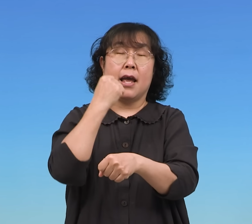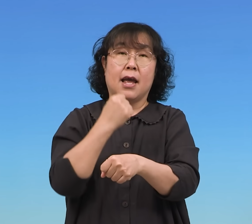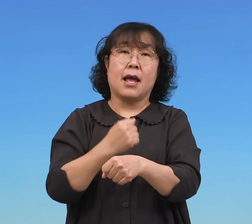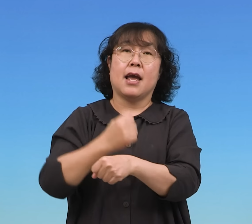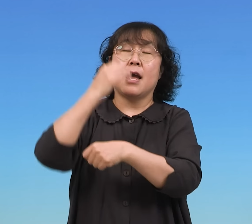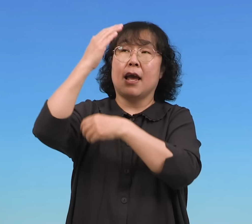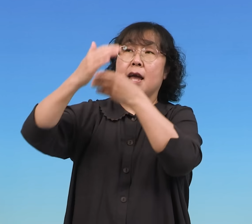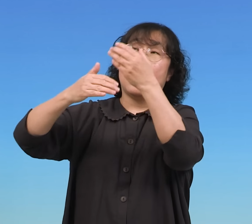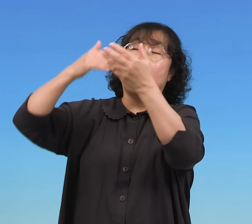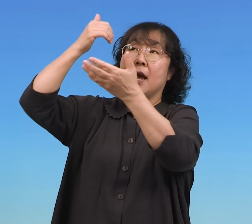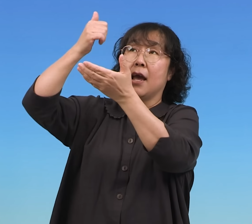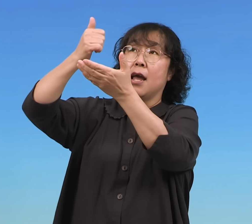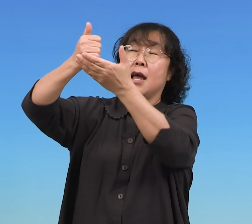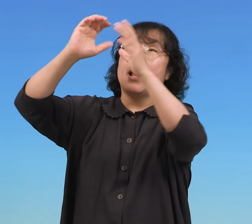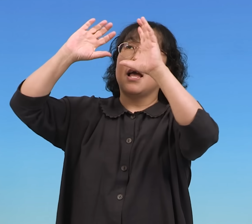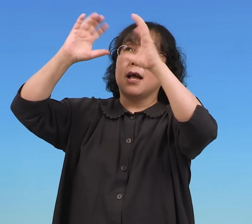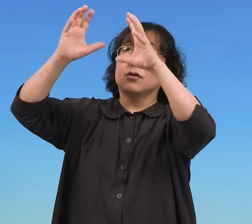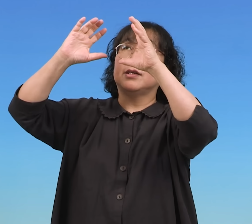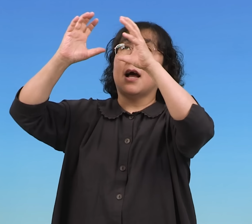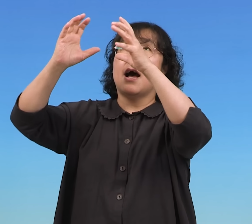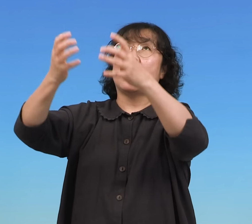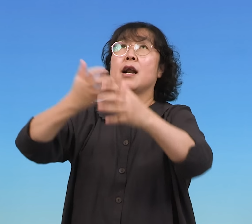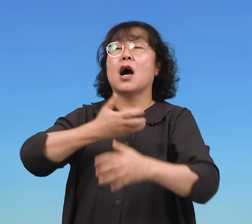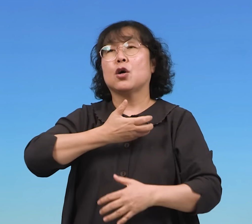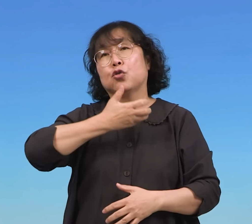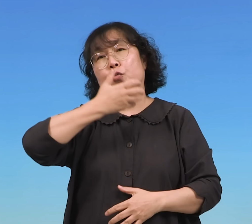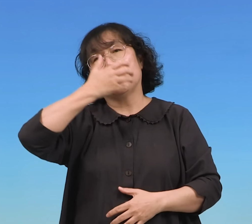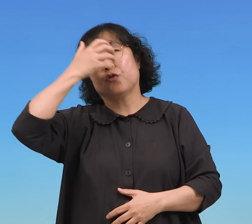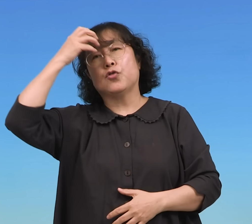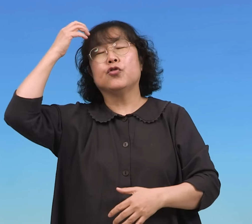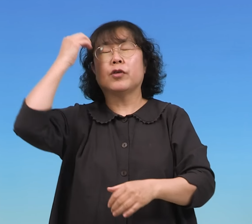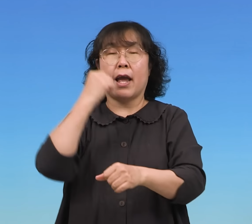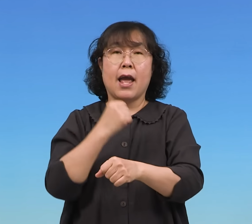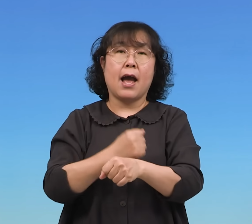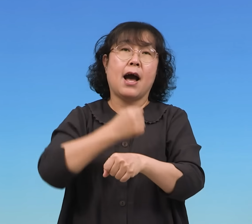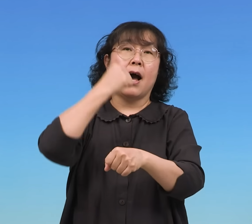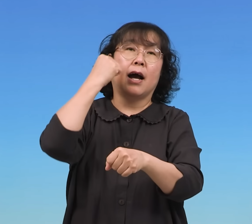그 나라 기쁘게 하시네.